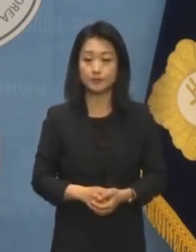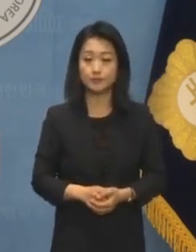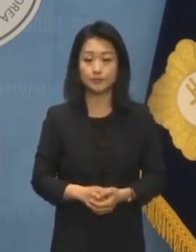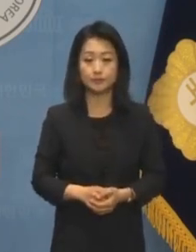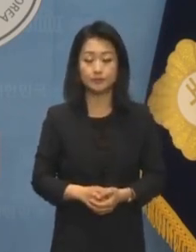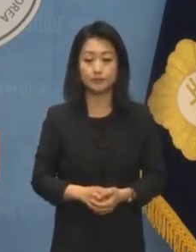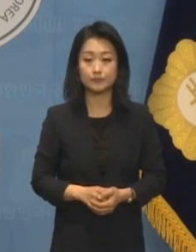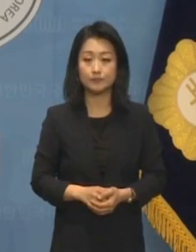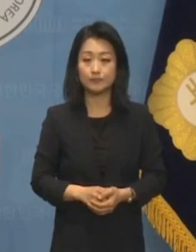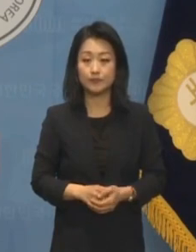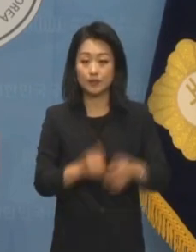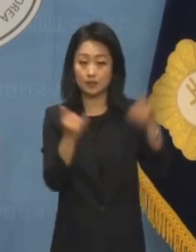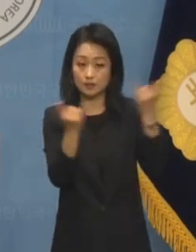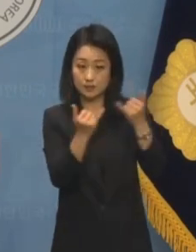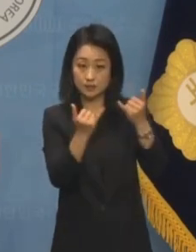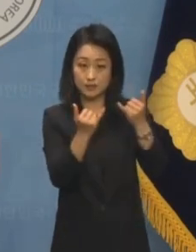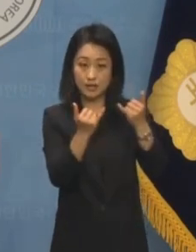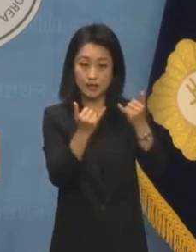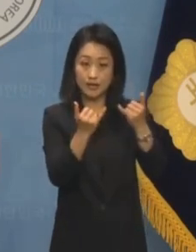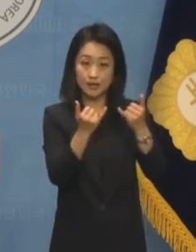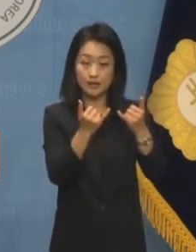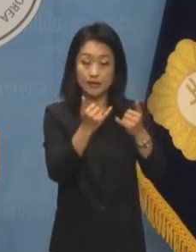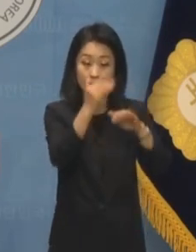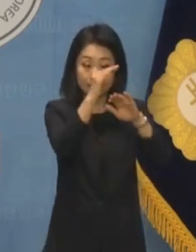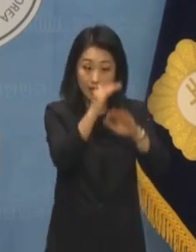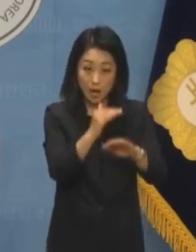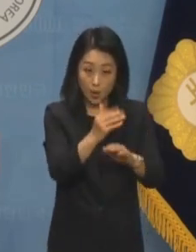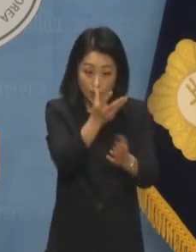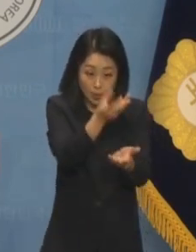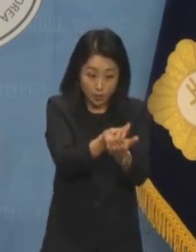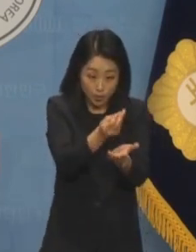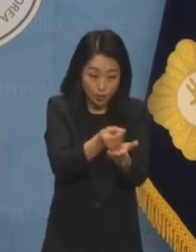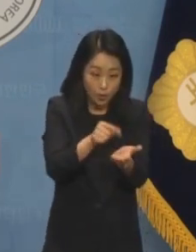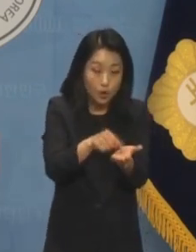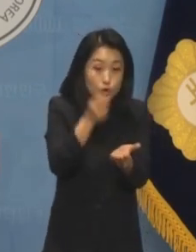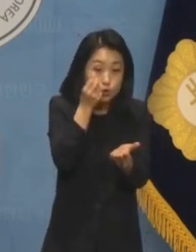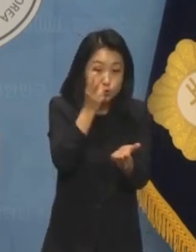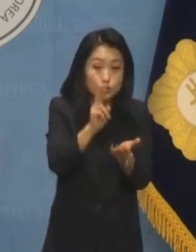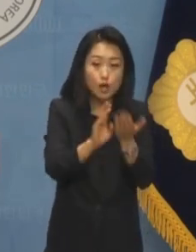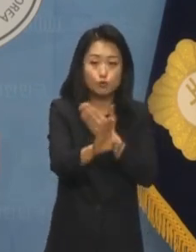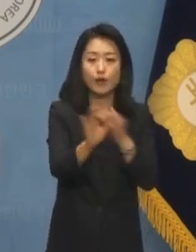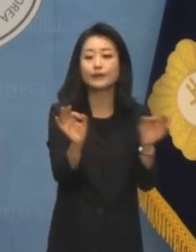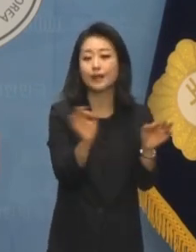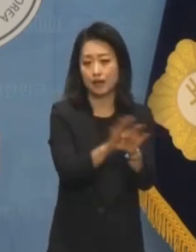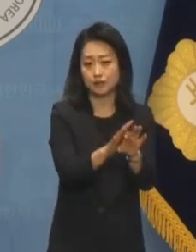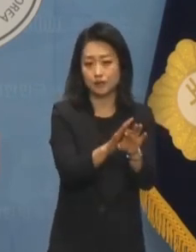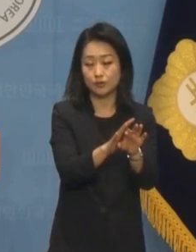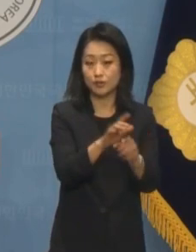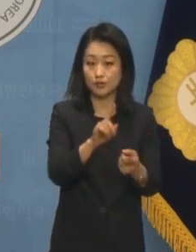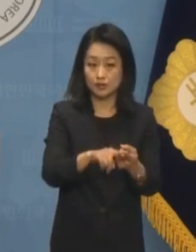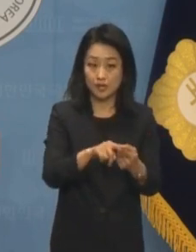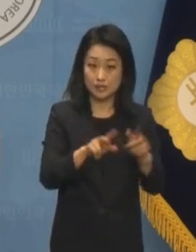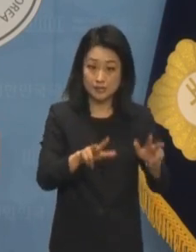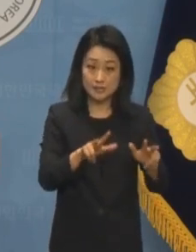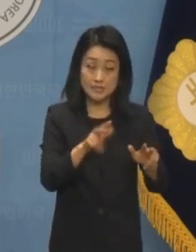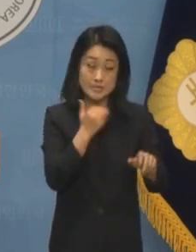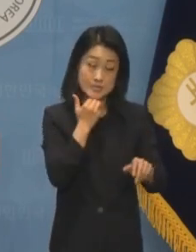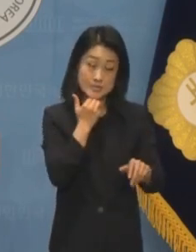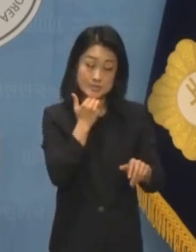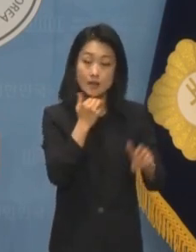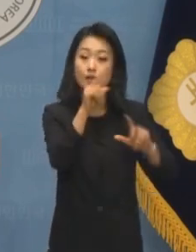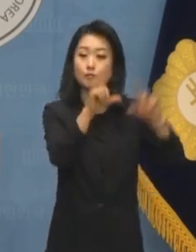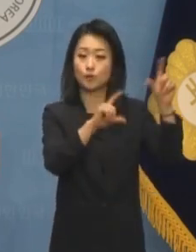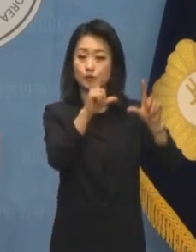2달 남은 통화기록 보존 기간을 버틴다고 진실이 사라지지 않습니다. 증거인멸을